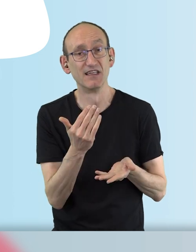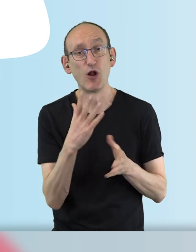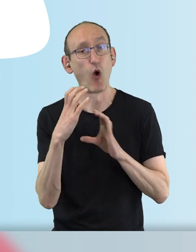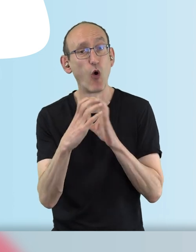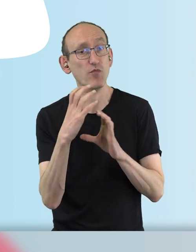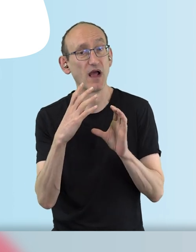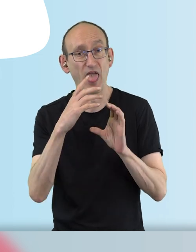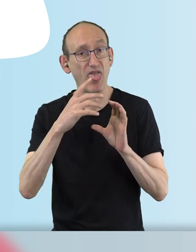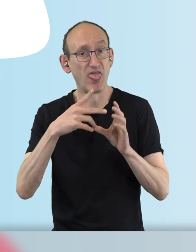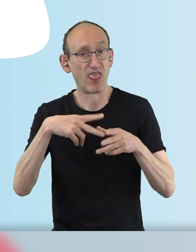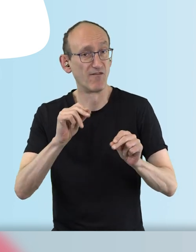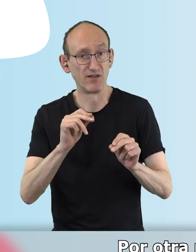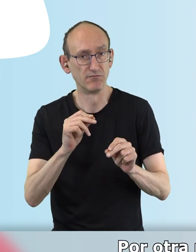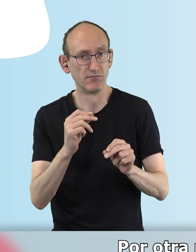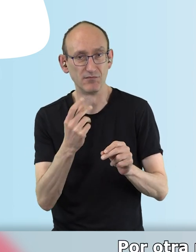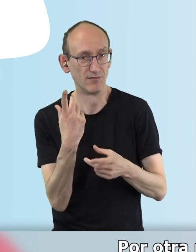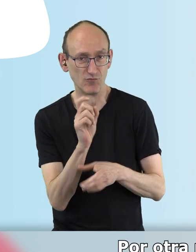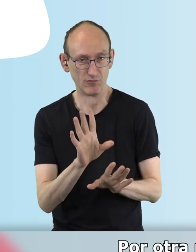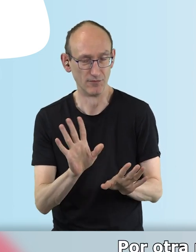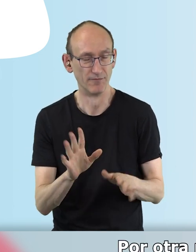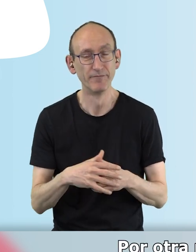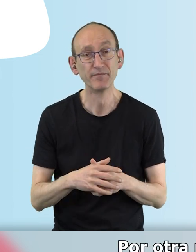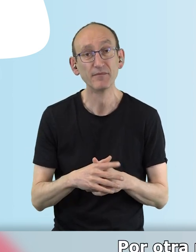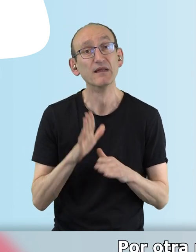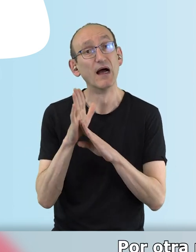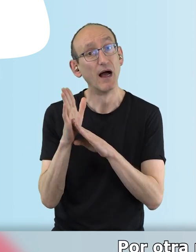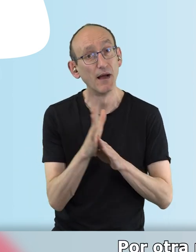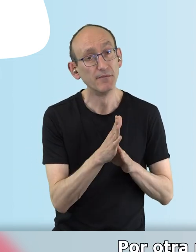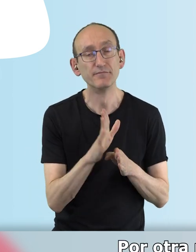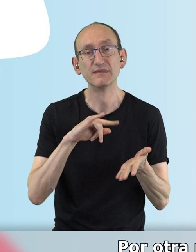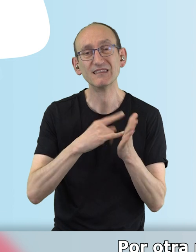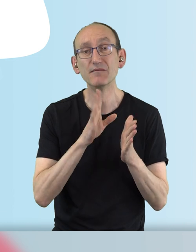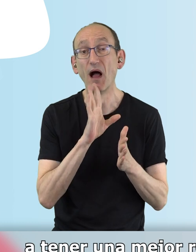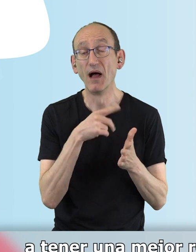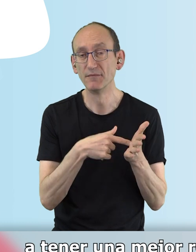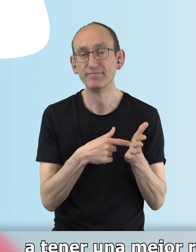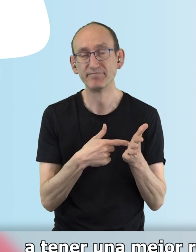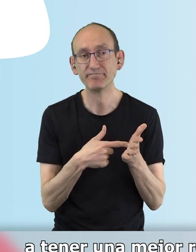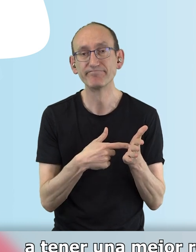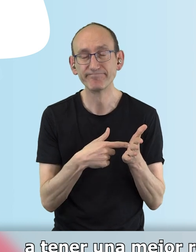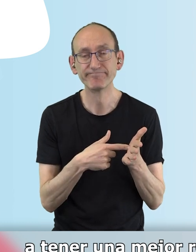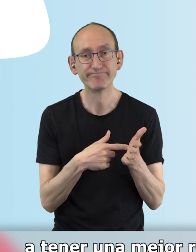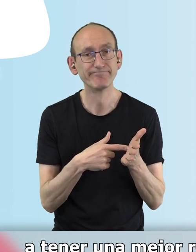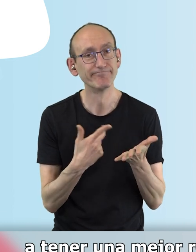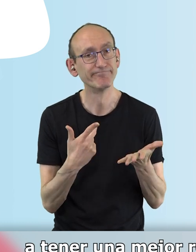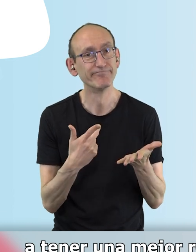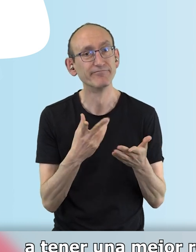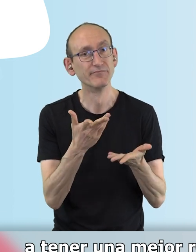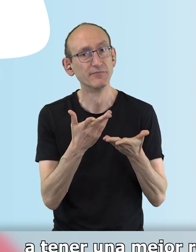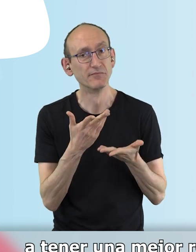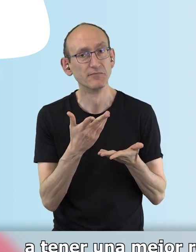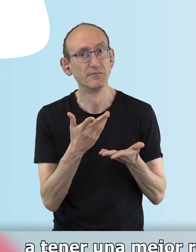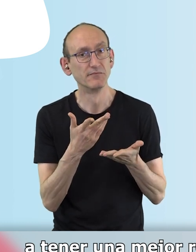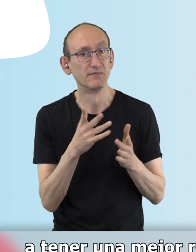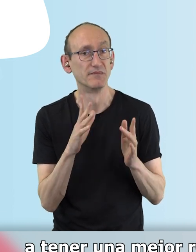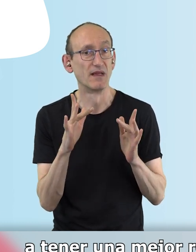dejar de comunicarnos, ¿no? Por otra parte, estos sistemas nos pueden ayudar a tener